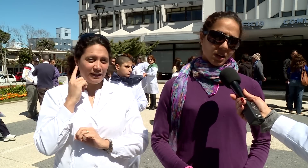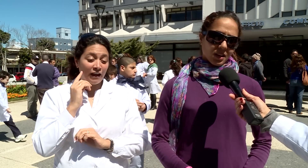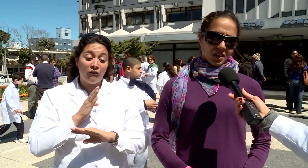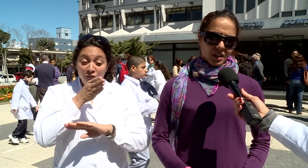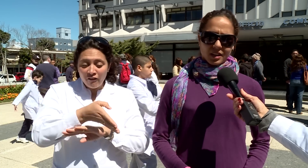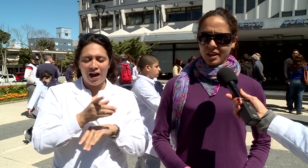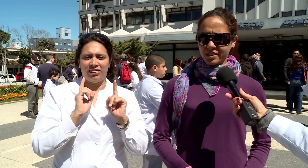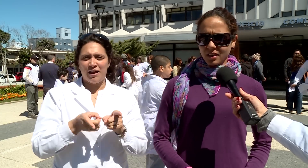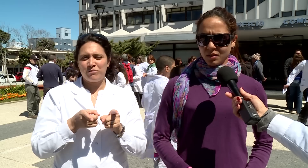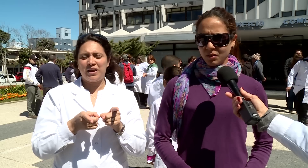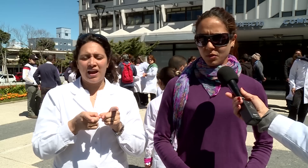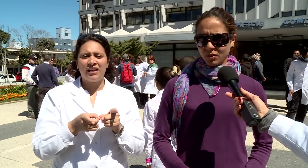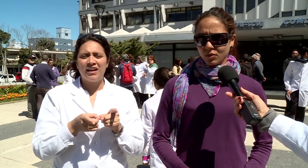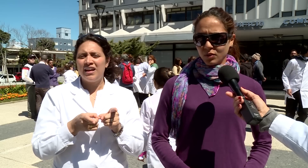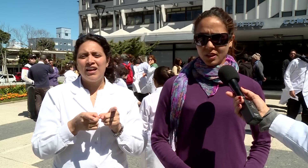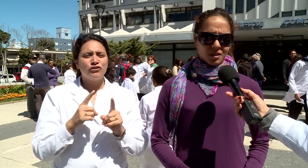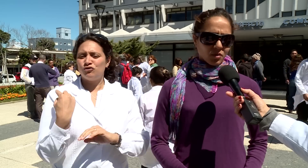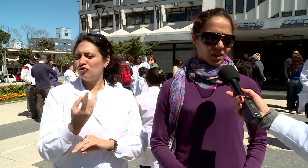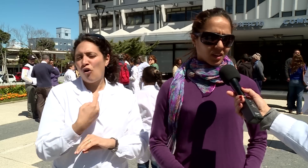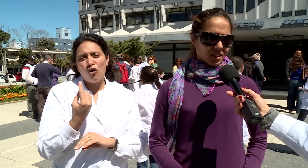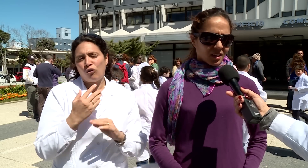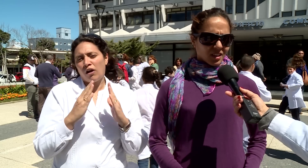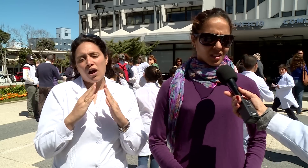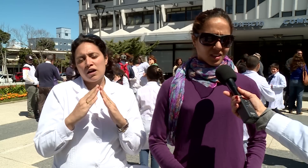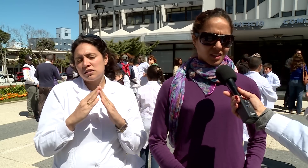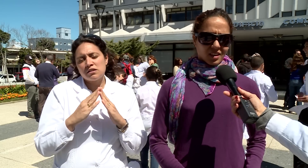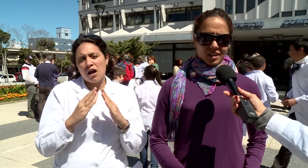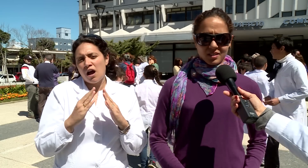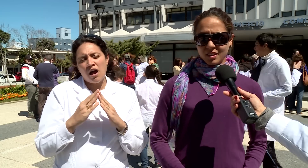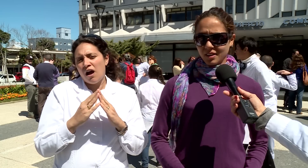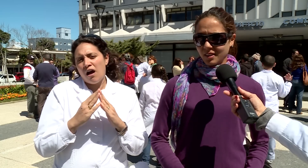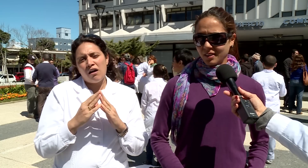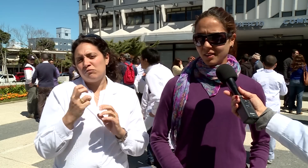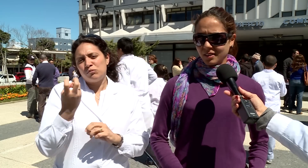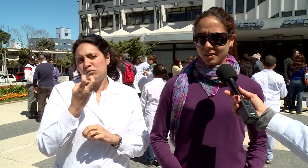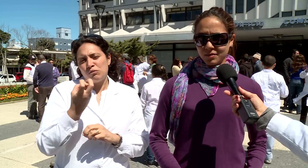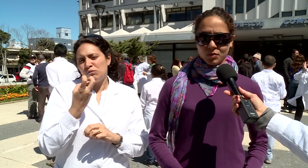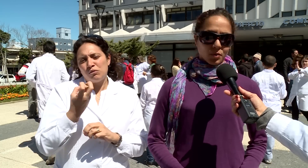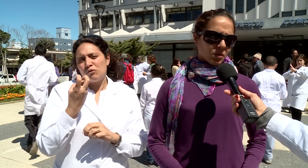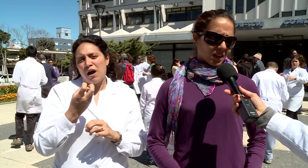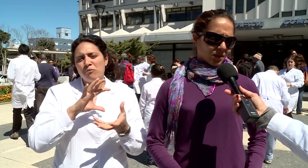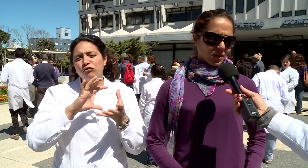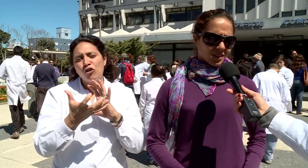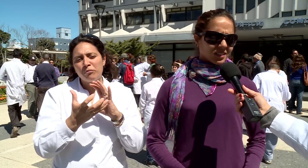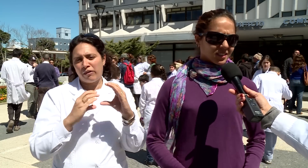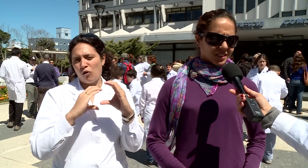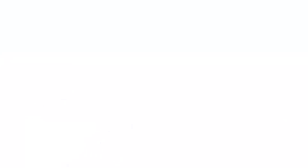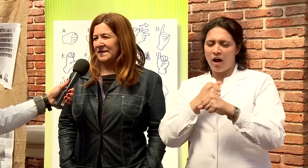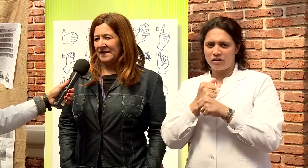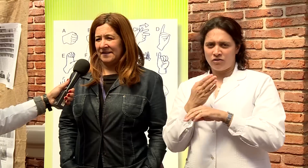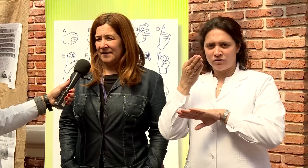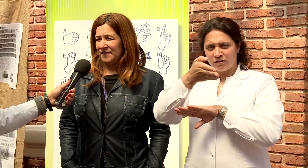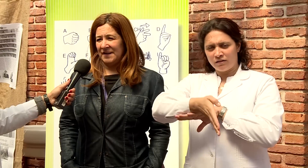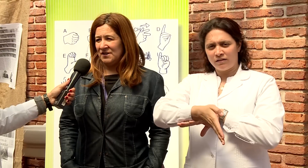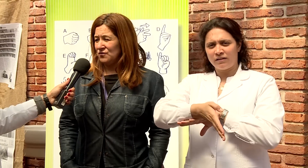ha ido a la clase y bueno, todos tratamos de hacer su propia lengua. La